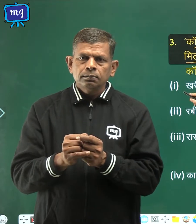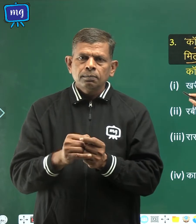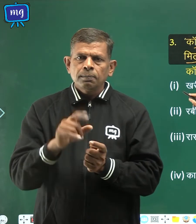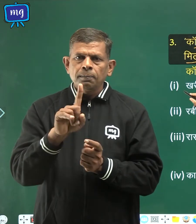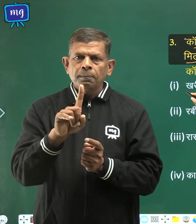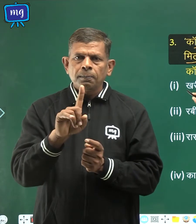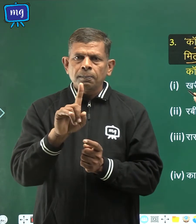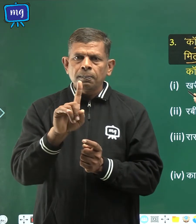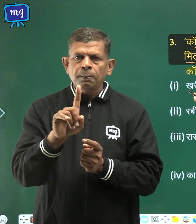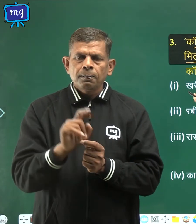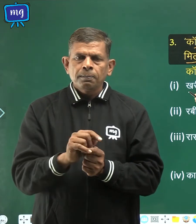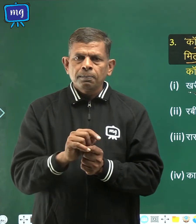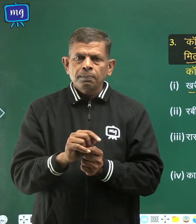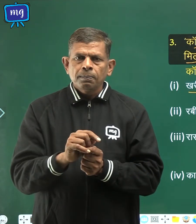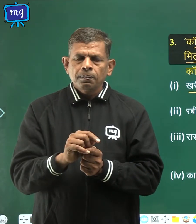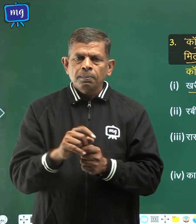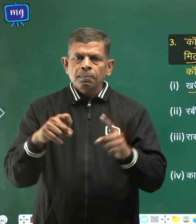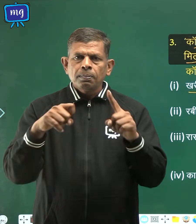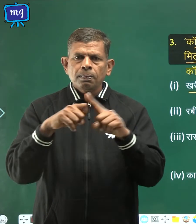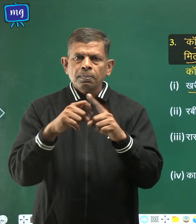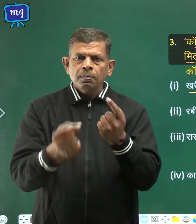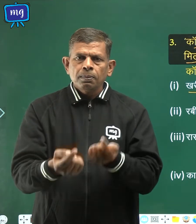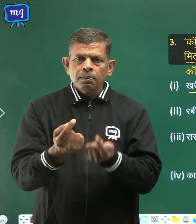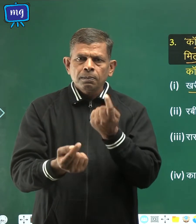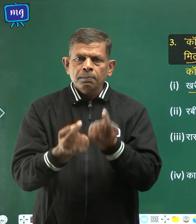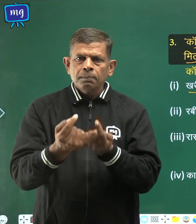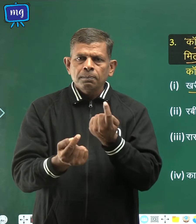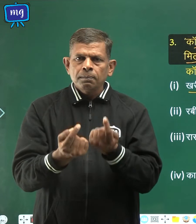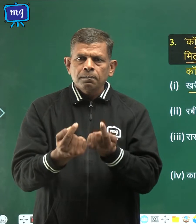नंबर 1, खरीफ फसल।